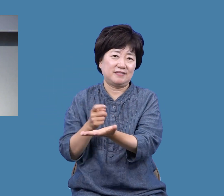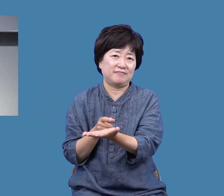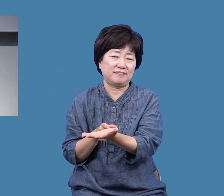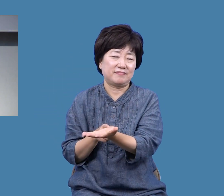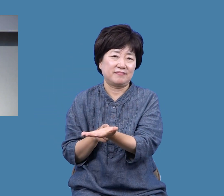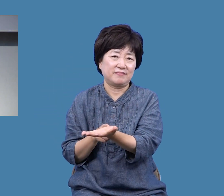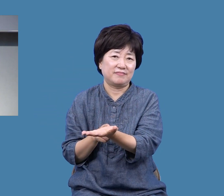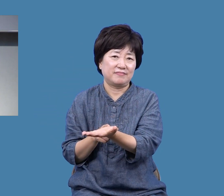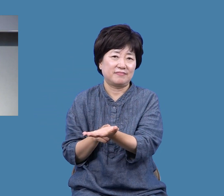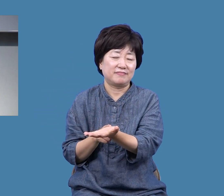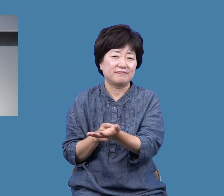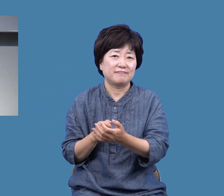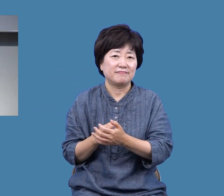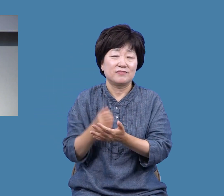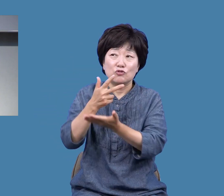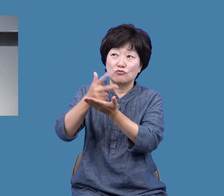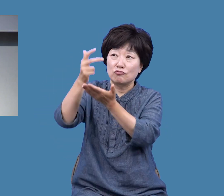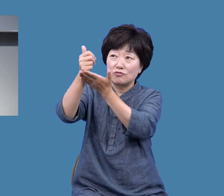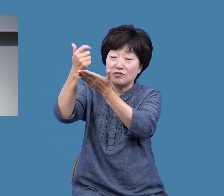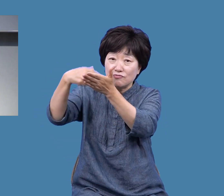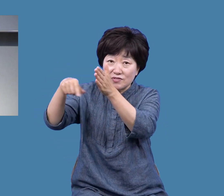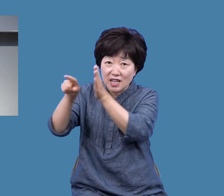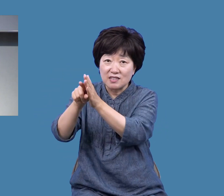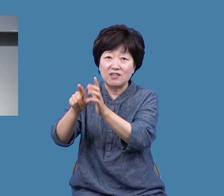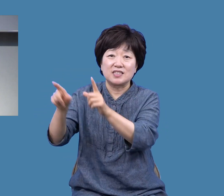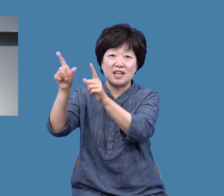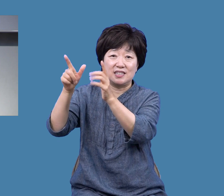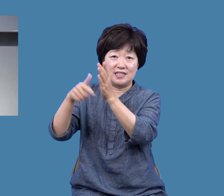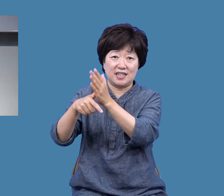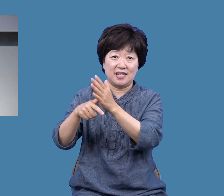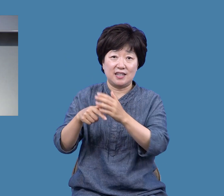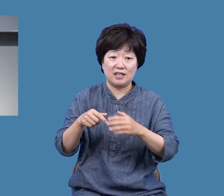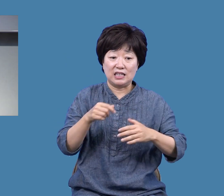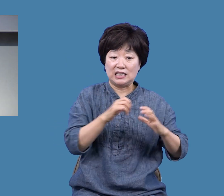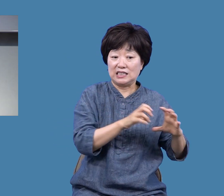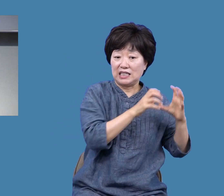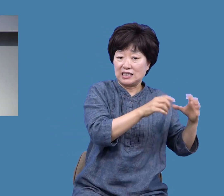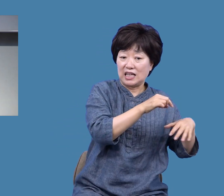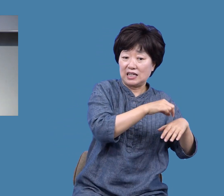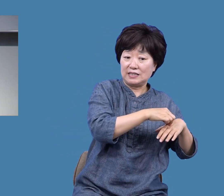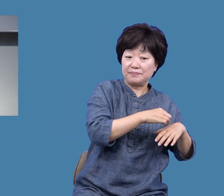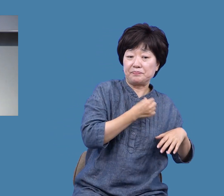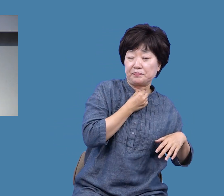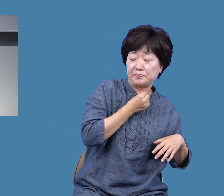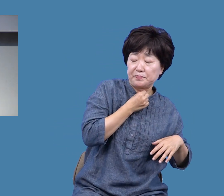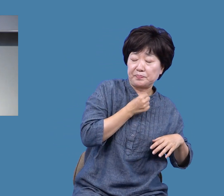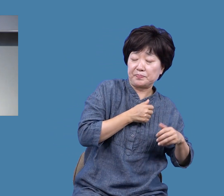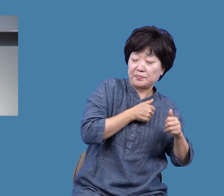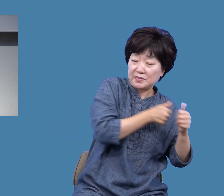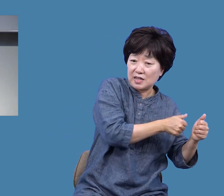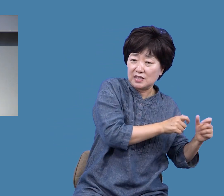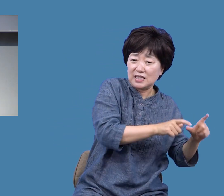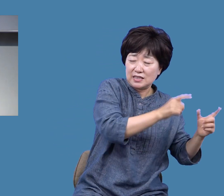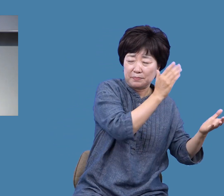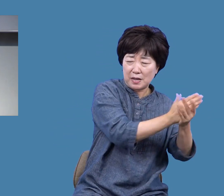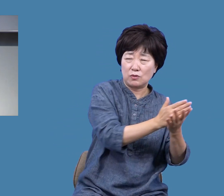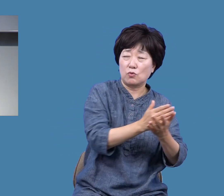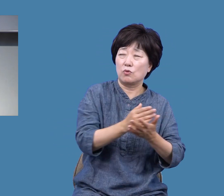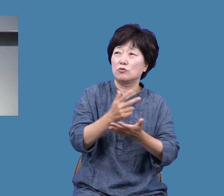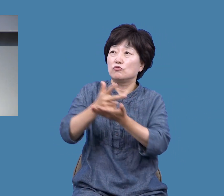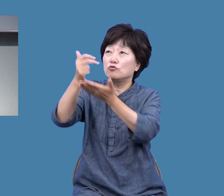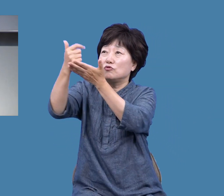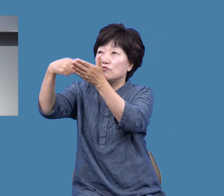때문에 그 이야기는 뭐예요? 주를 위해서 살 때, 우리 본능을 위해서 살아가는 것이 아니라 주를 위해서 살아갈 때